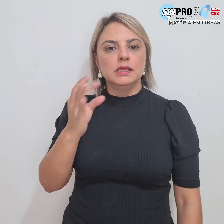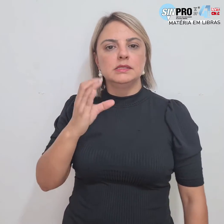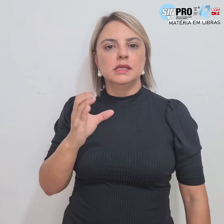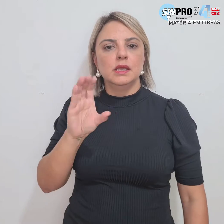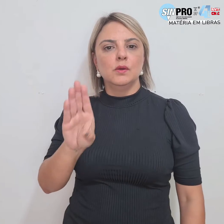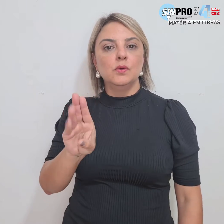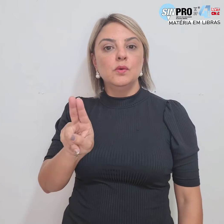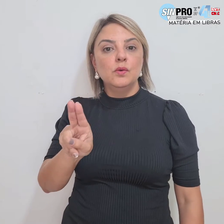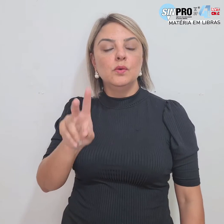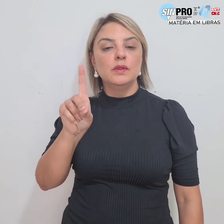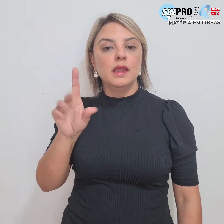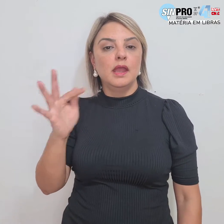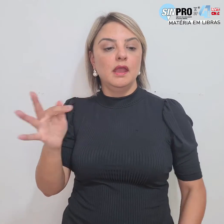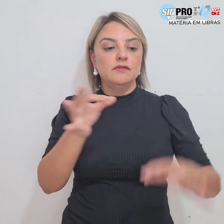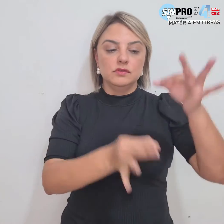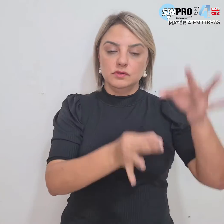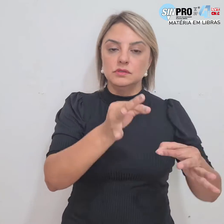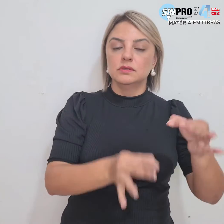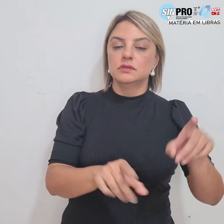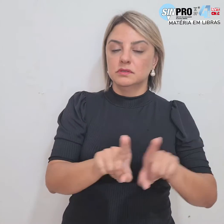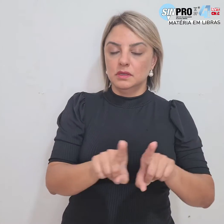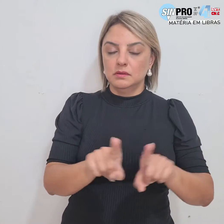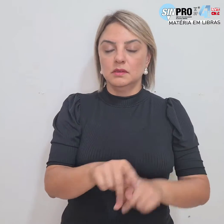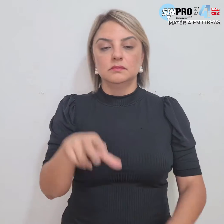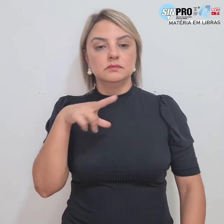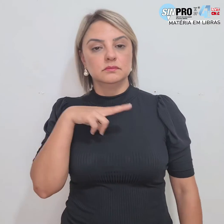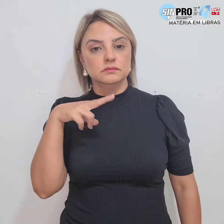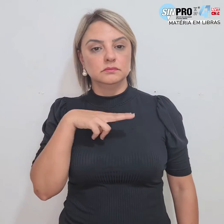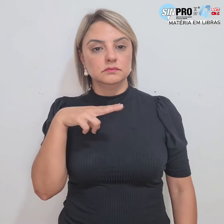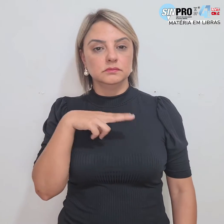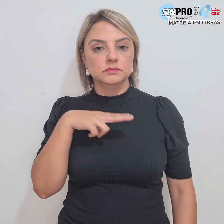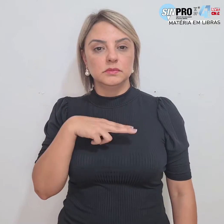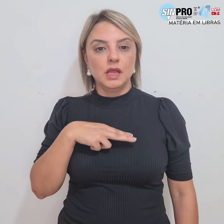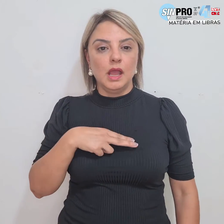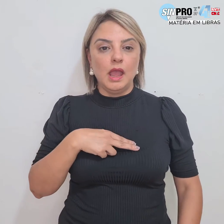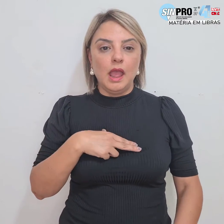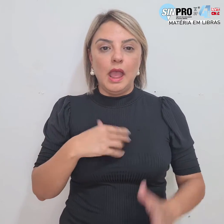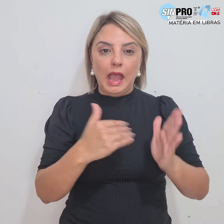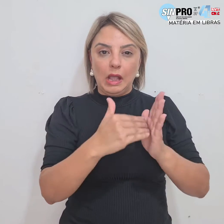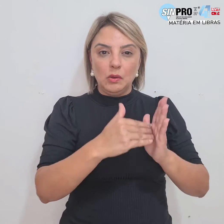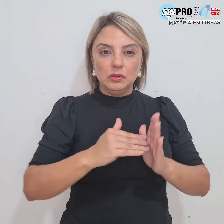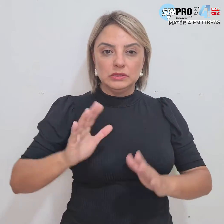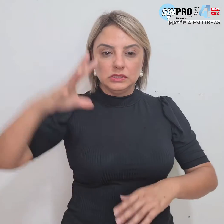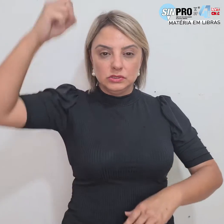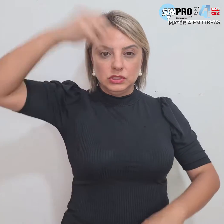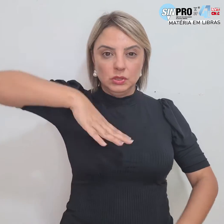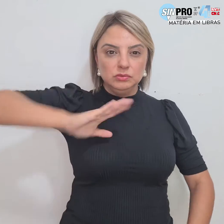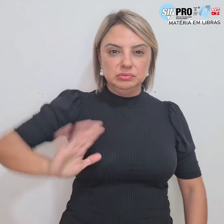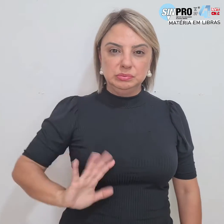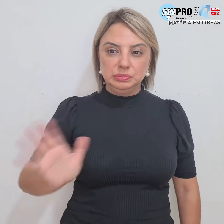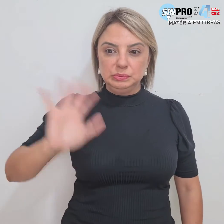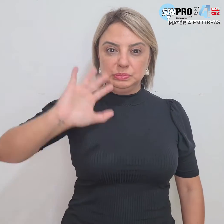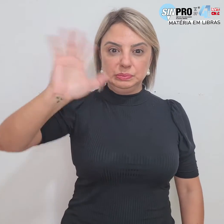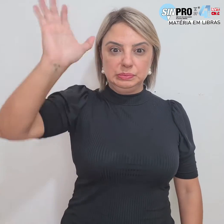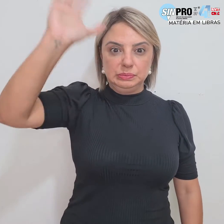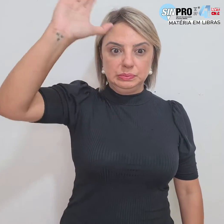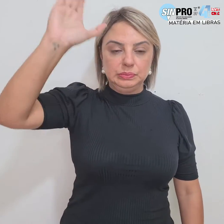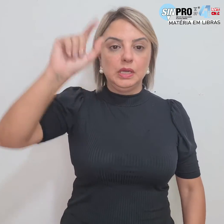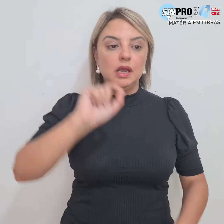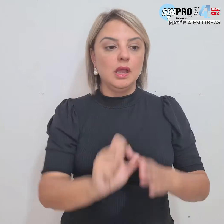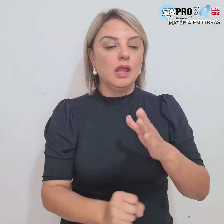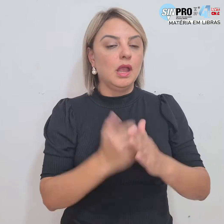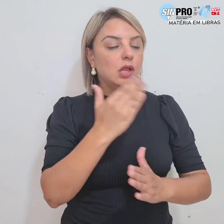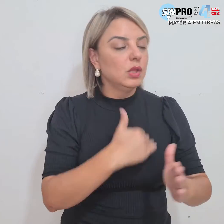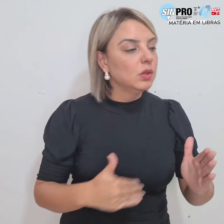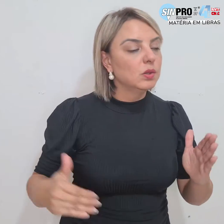no Tribunal de Contas do DF e na Justiça. Com a privatização, a conta de luz vai aumentar. O aumento